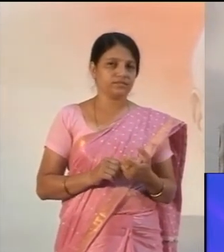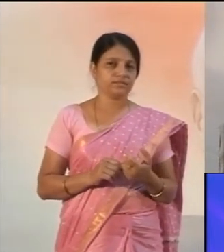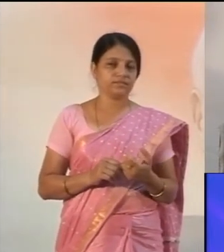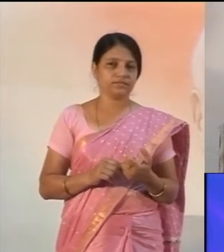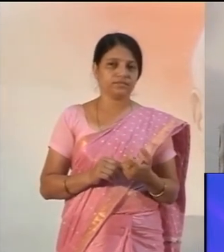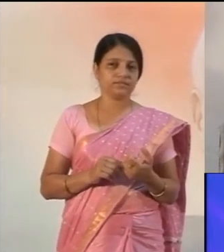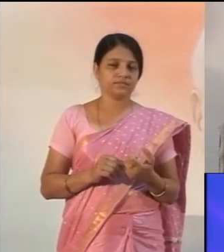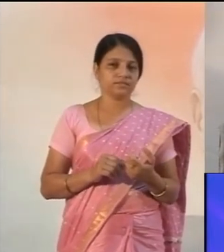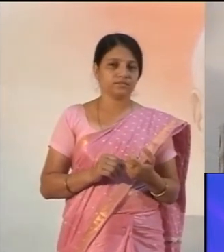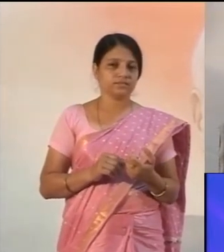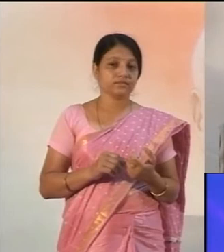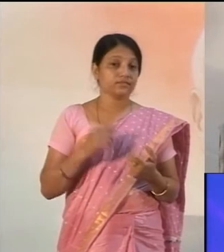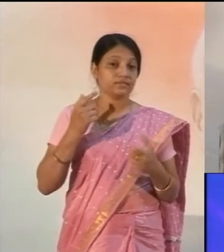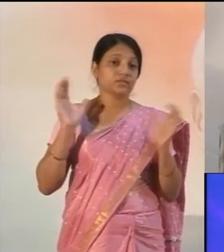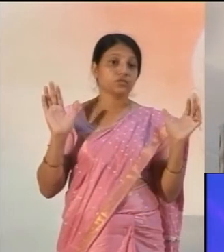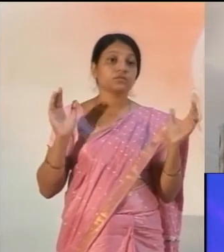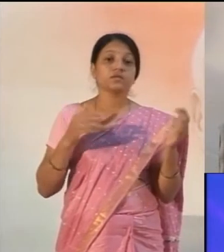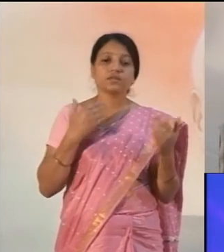तो परी ने कहा,